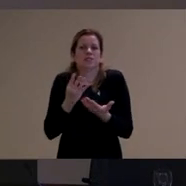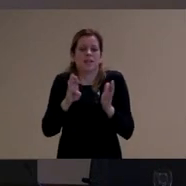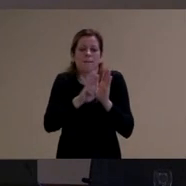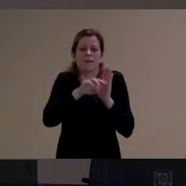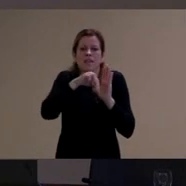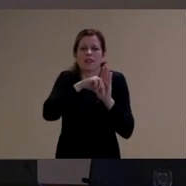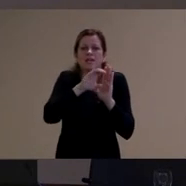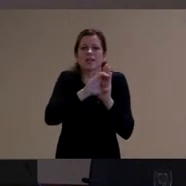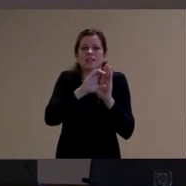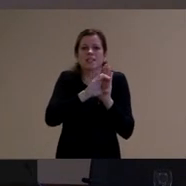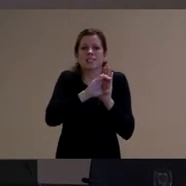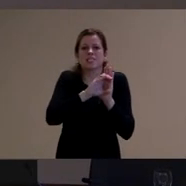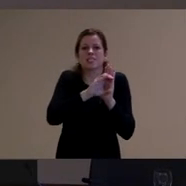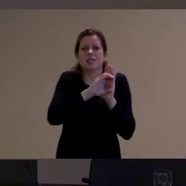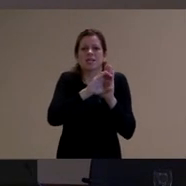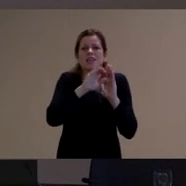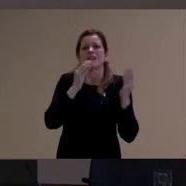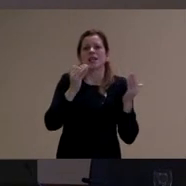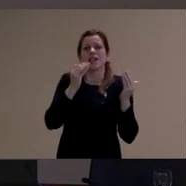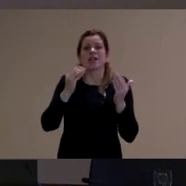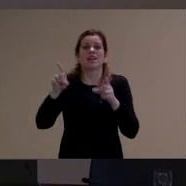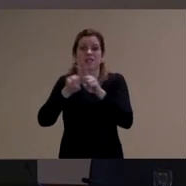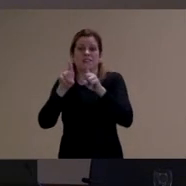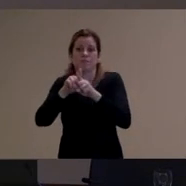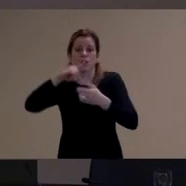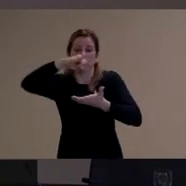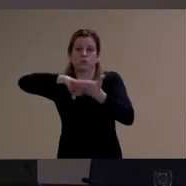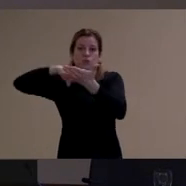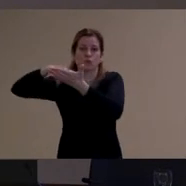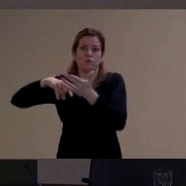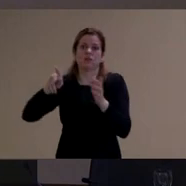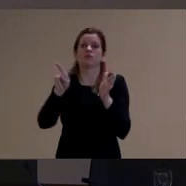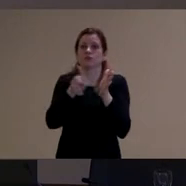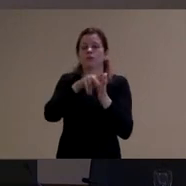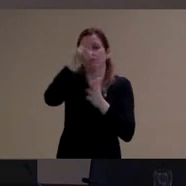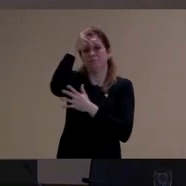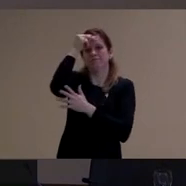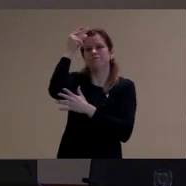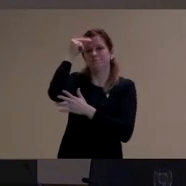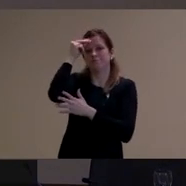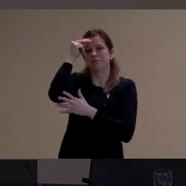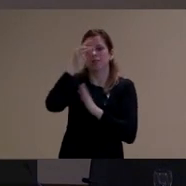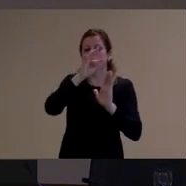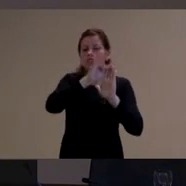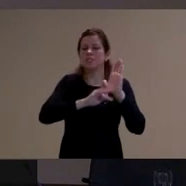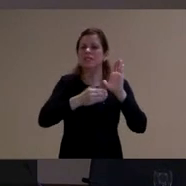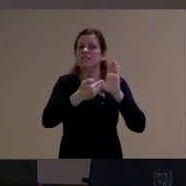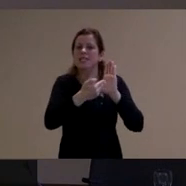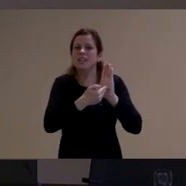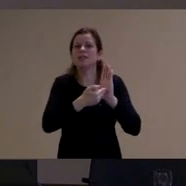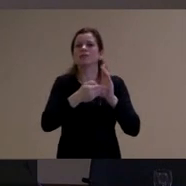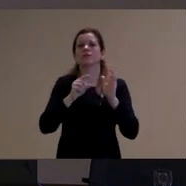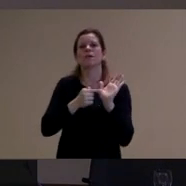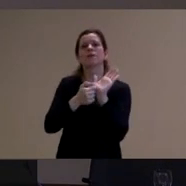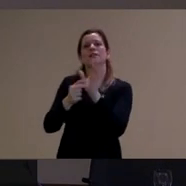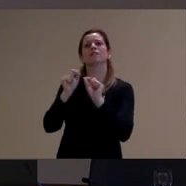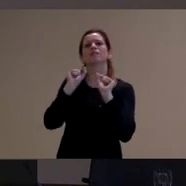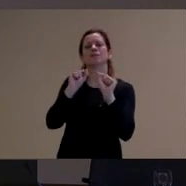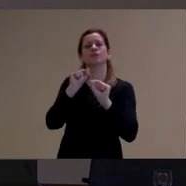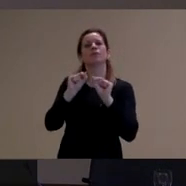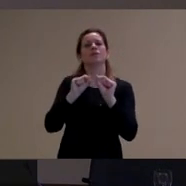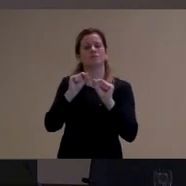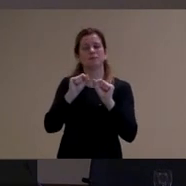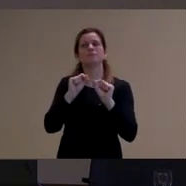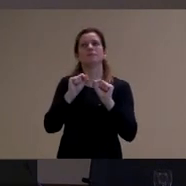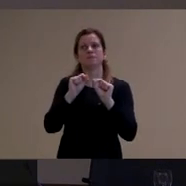e muito superior nos documentos da rede a redação também apresenta para nós né